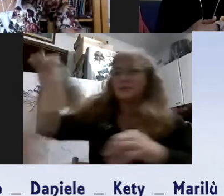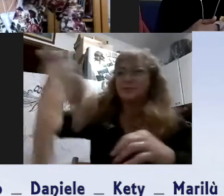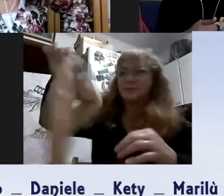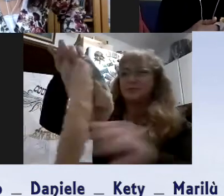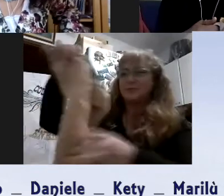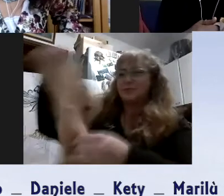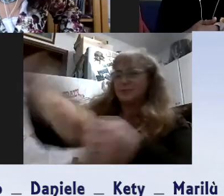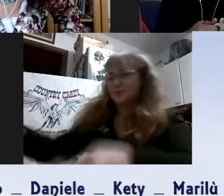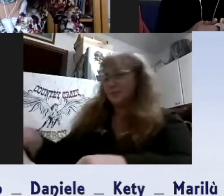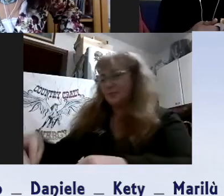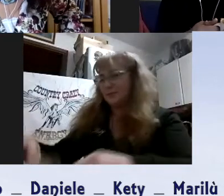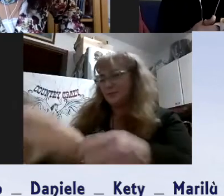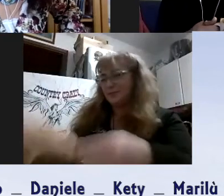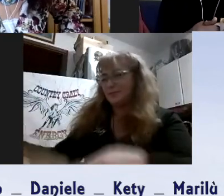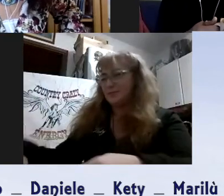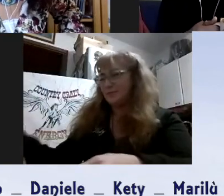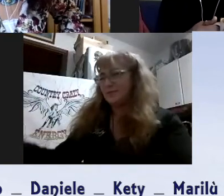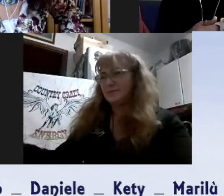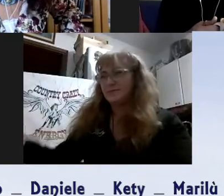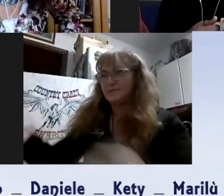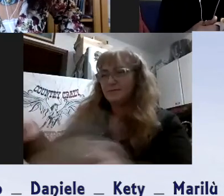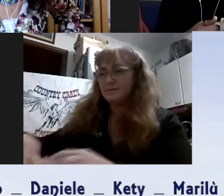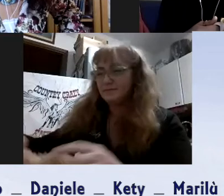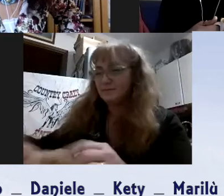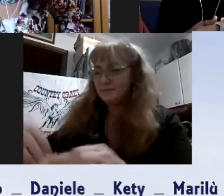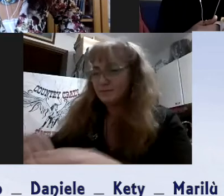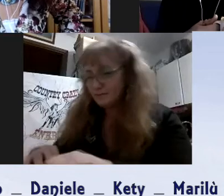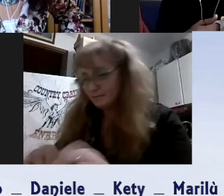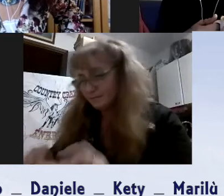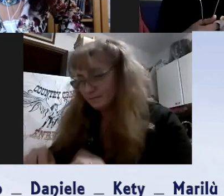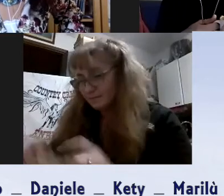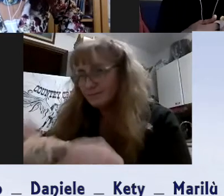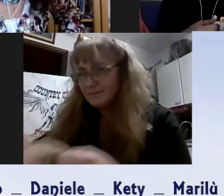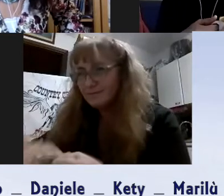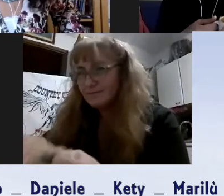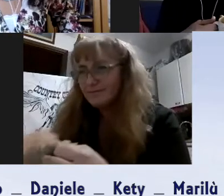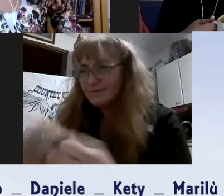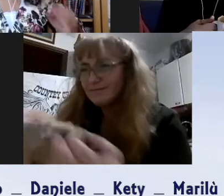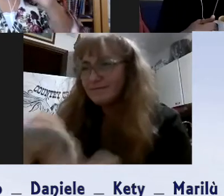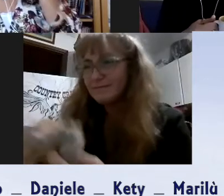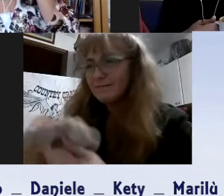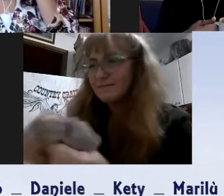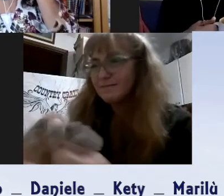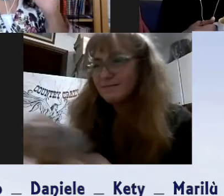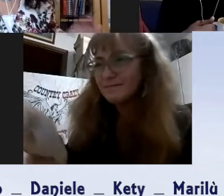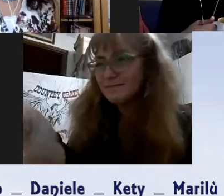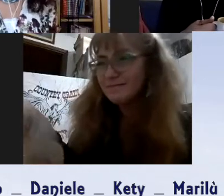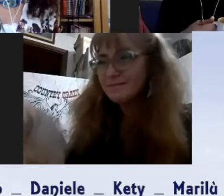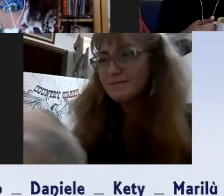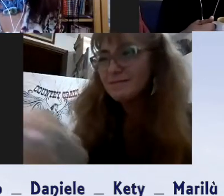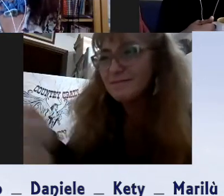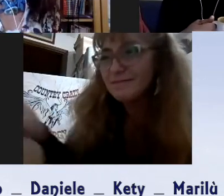alzati, do una mano. Cioè, io ho appena visto che era un po', io ho cominciato a ridere come un cretino, perché il bullying al